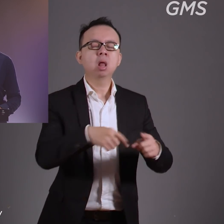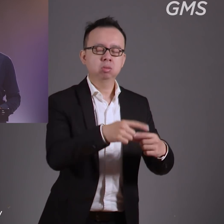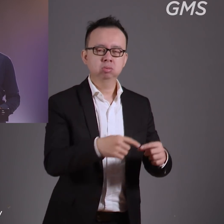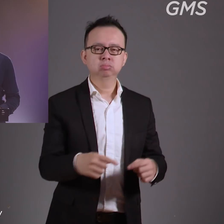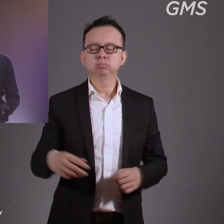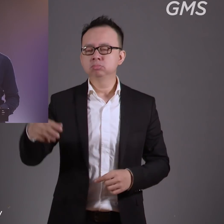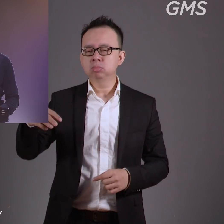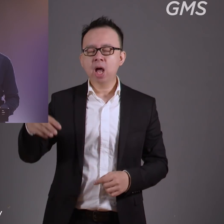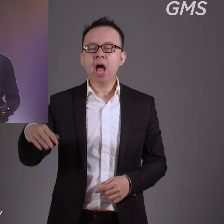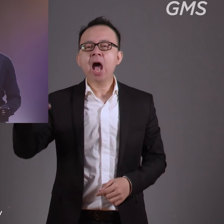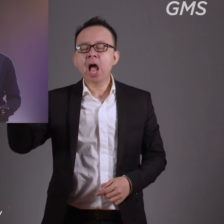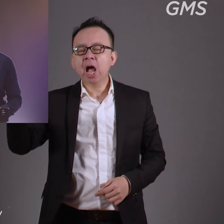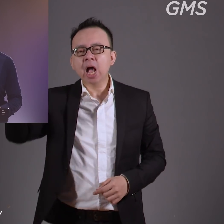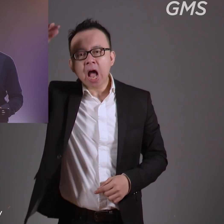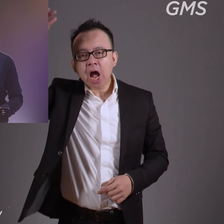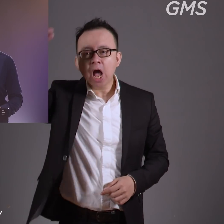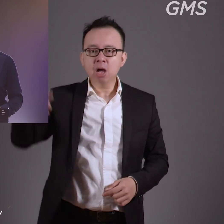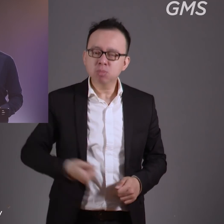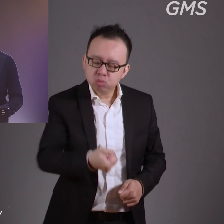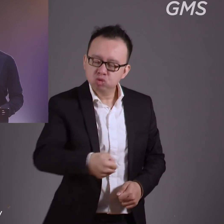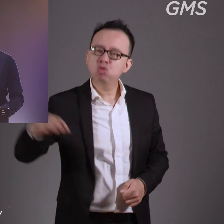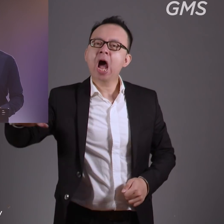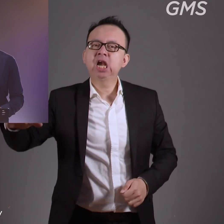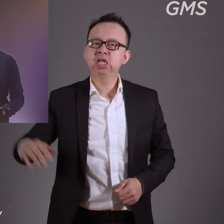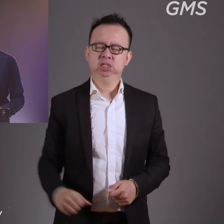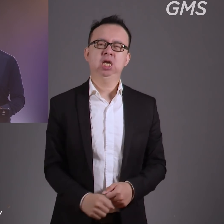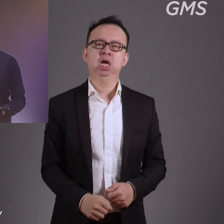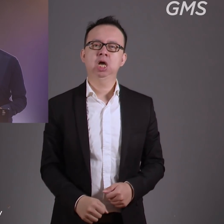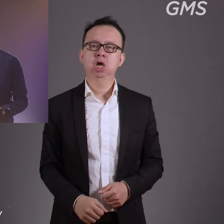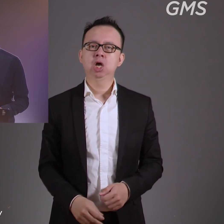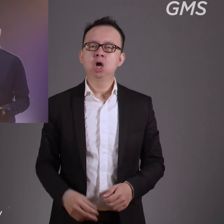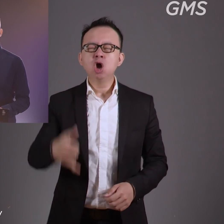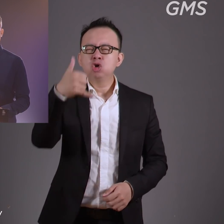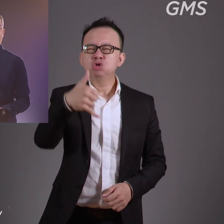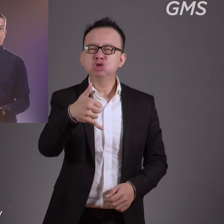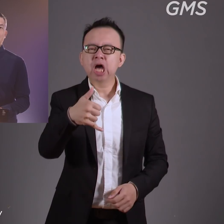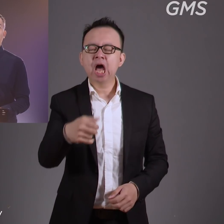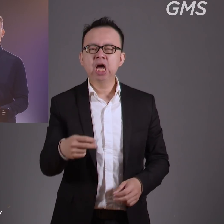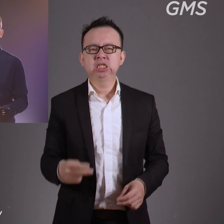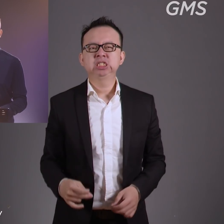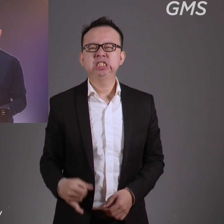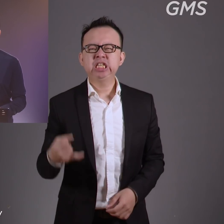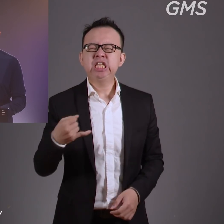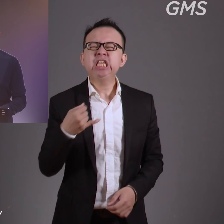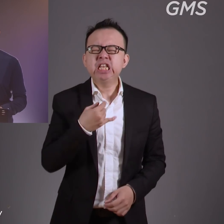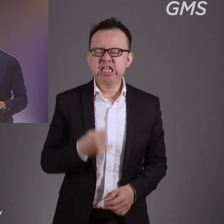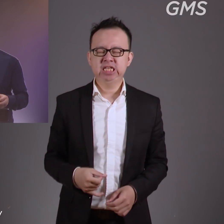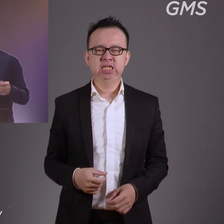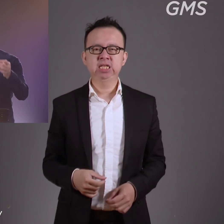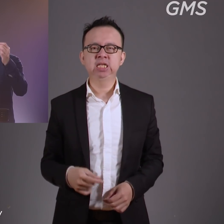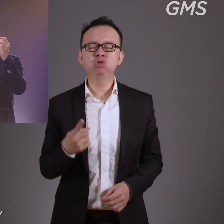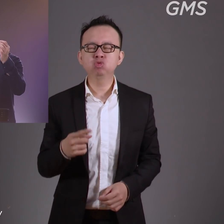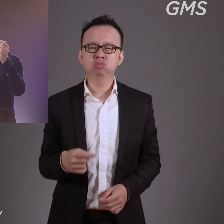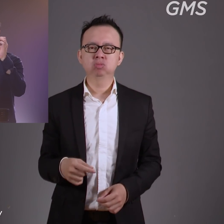bahkan. Padahal mereka itu brothers. Dosa iri hati pun mulai masuk dalam ciptaan. Dimulai